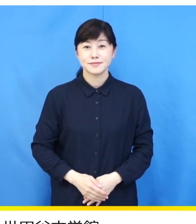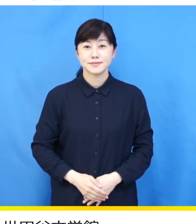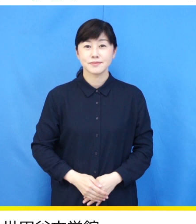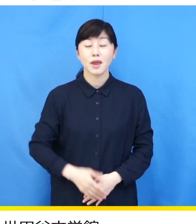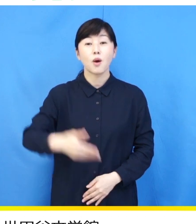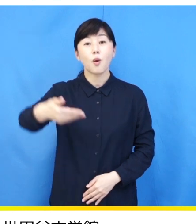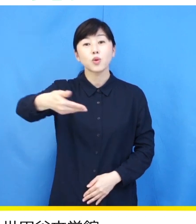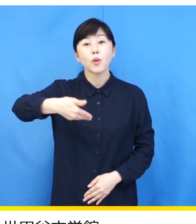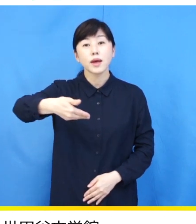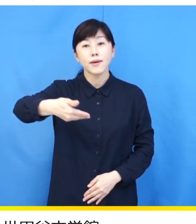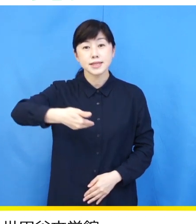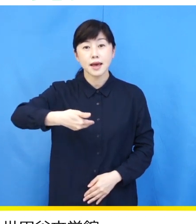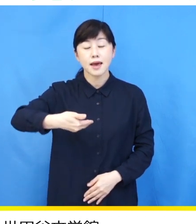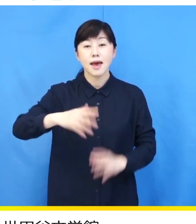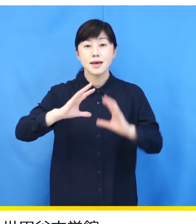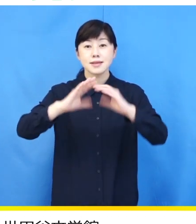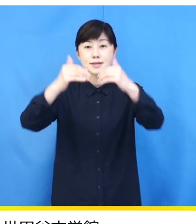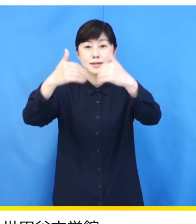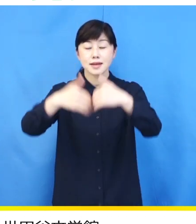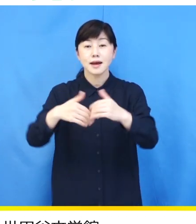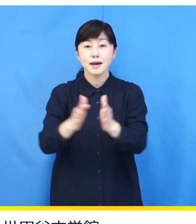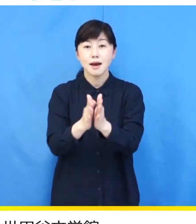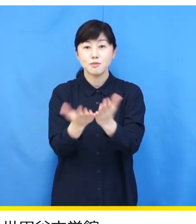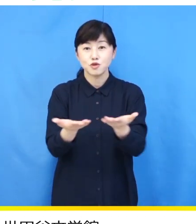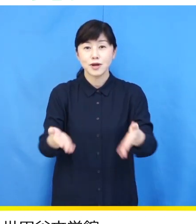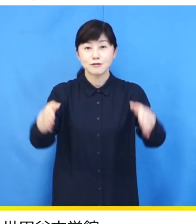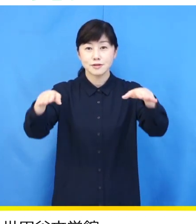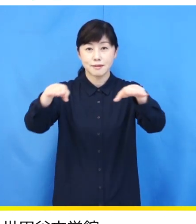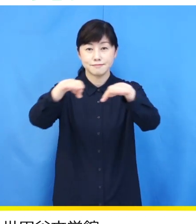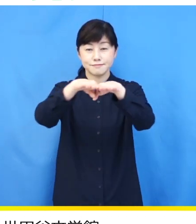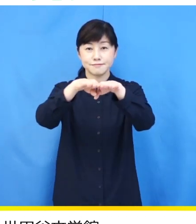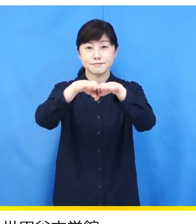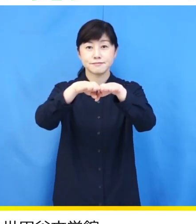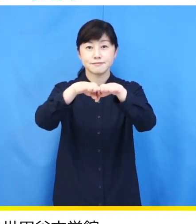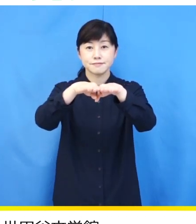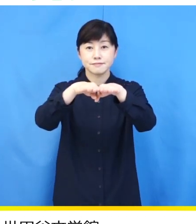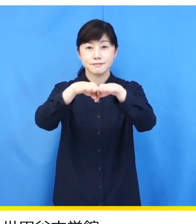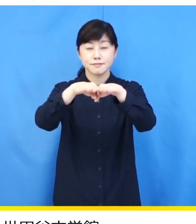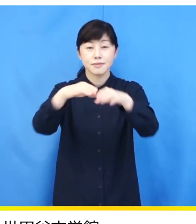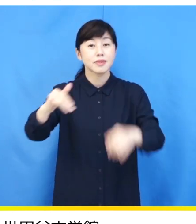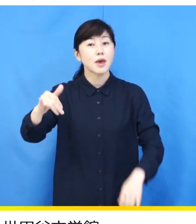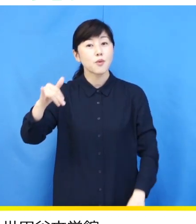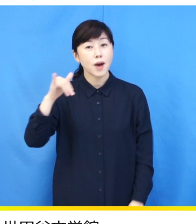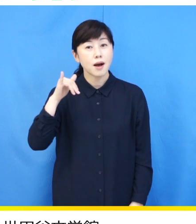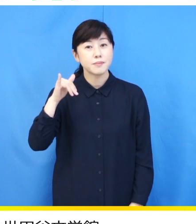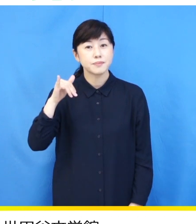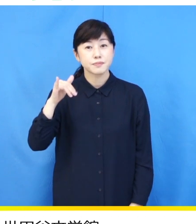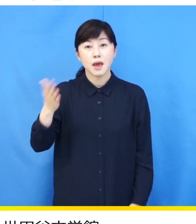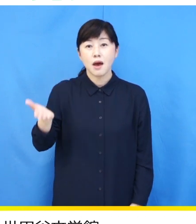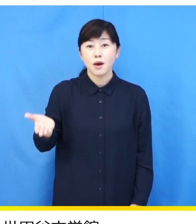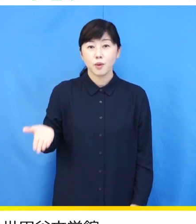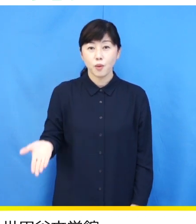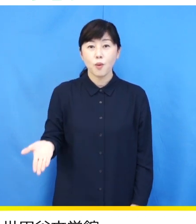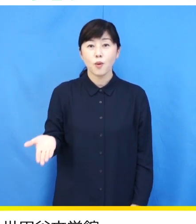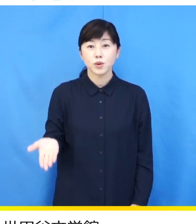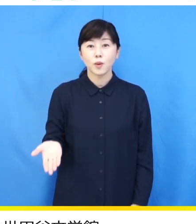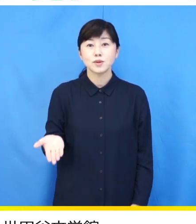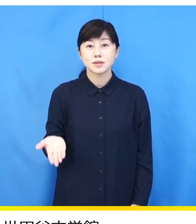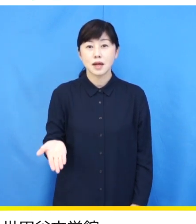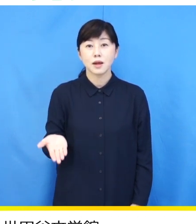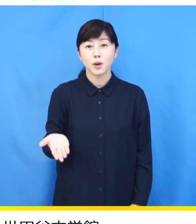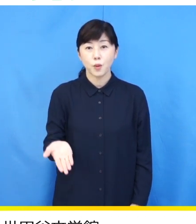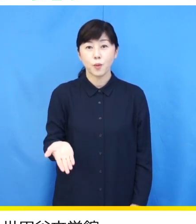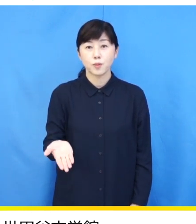お問い合わせは世田谷文学館電話5374